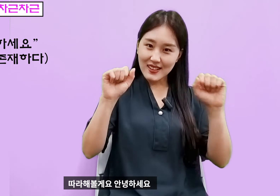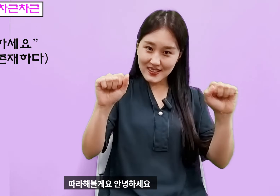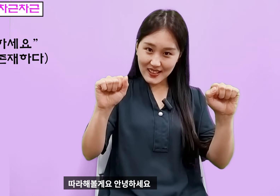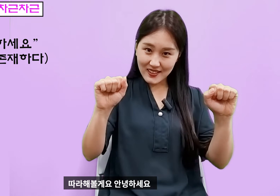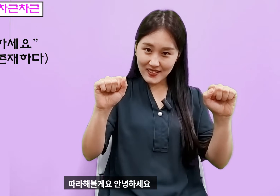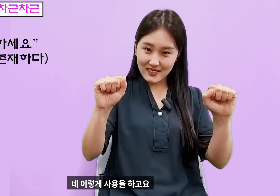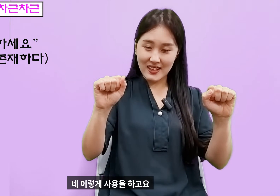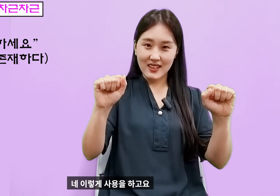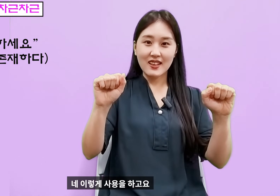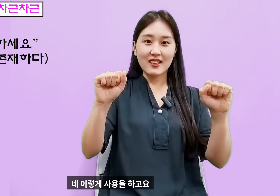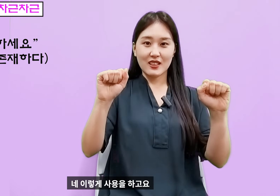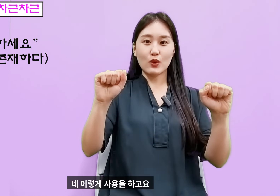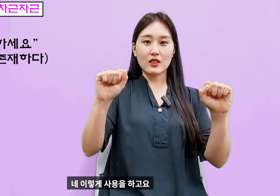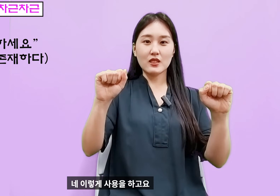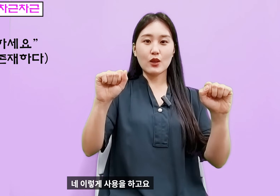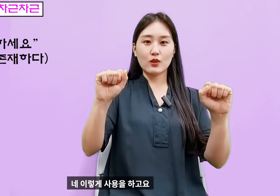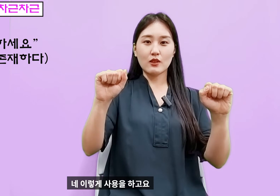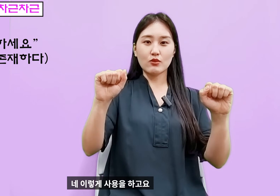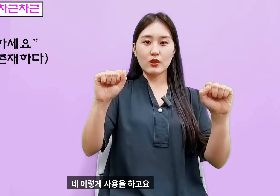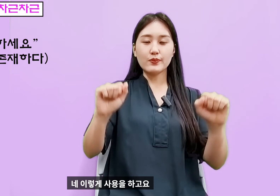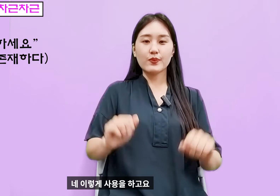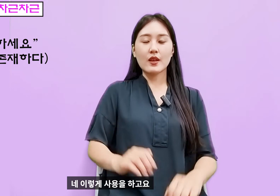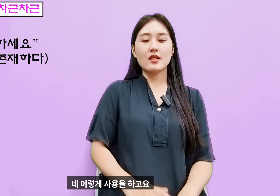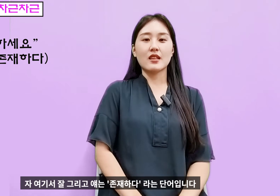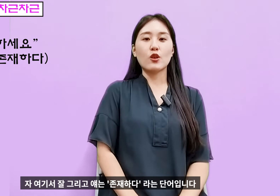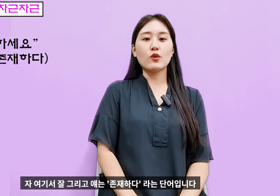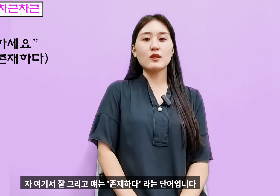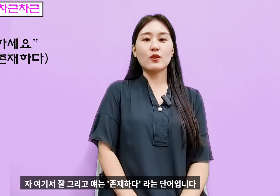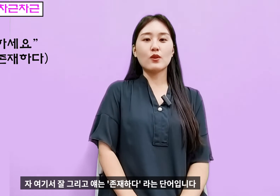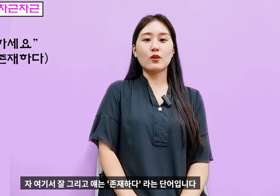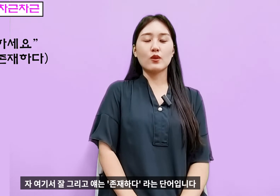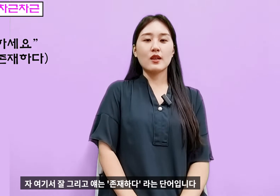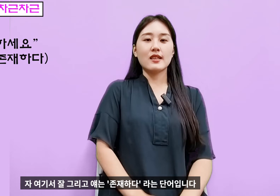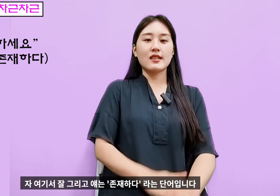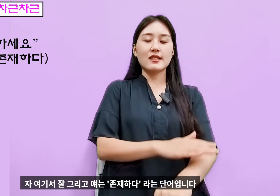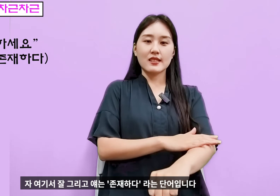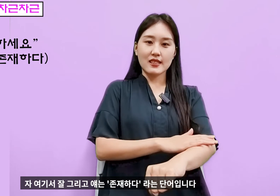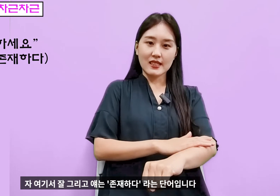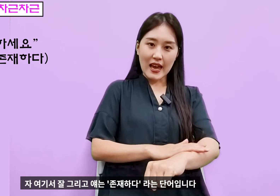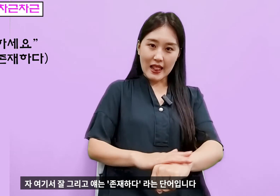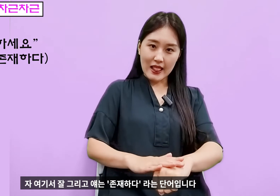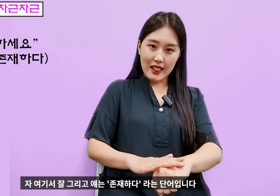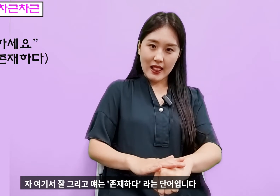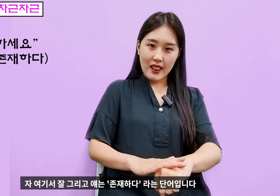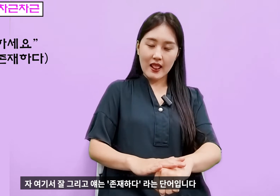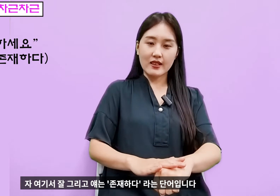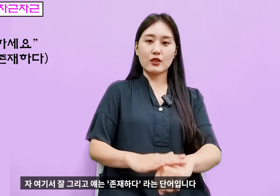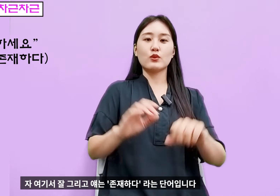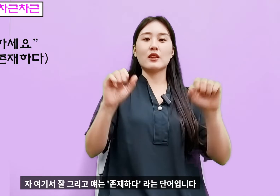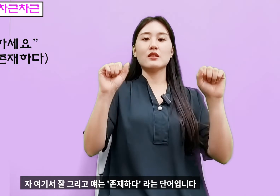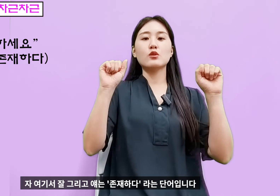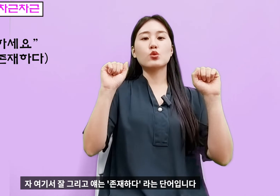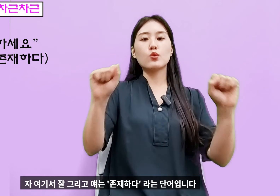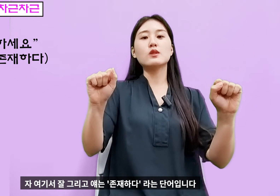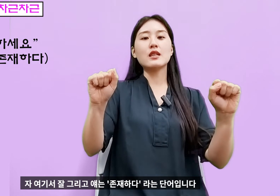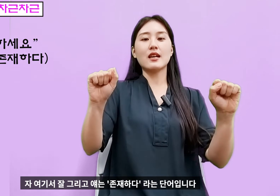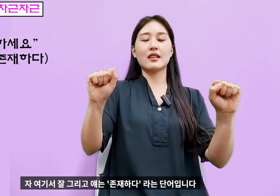안녕하세요. 네, 이렇게 사용을 하고요. 자, 여기서 잘, 그리고 얘는